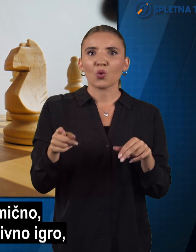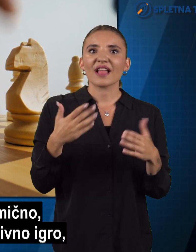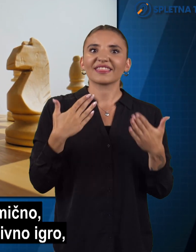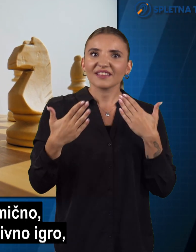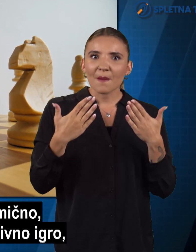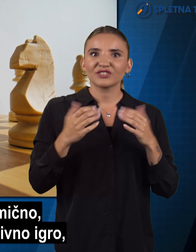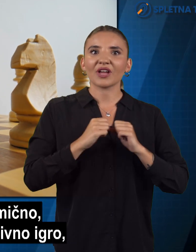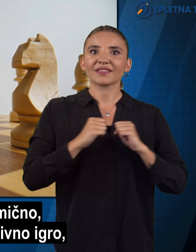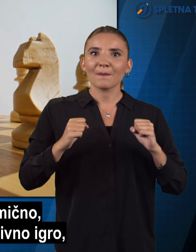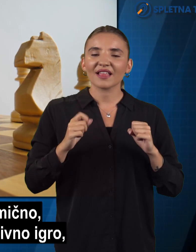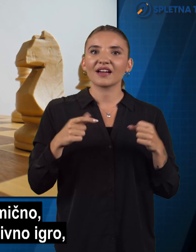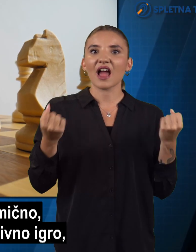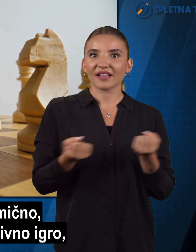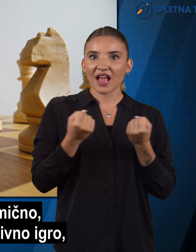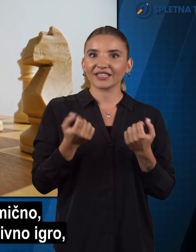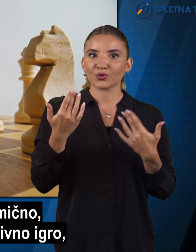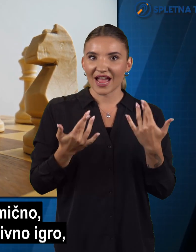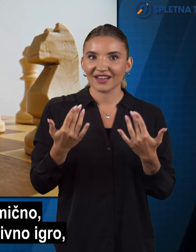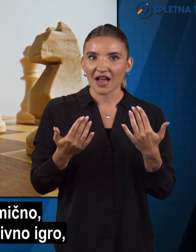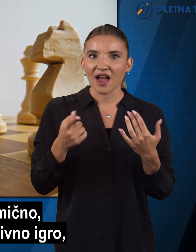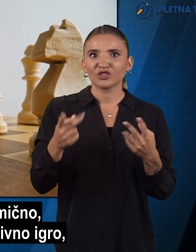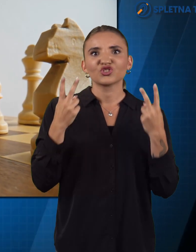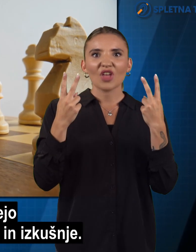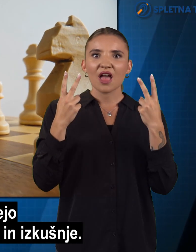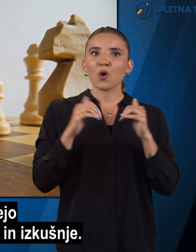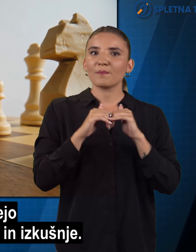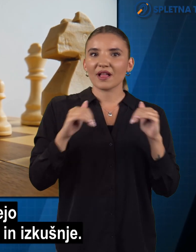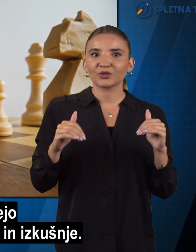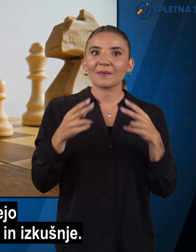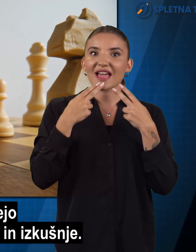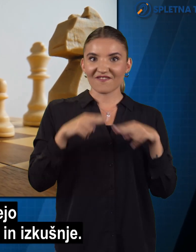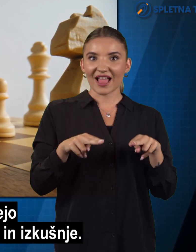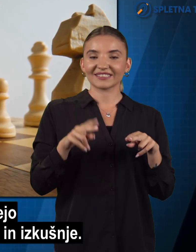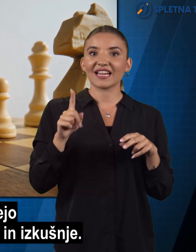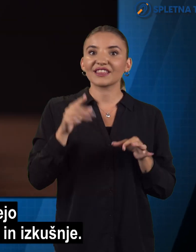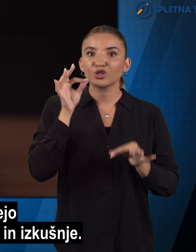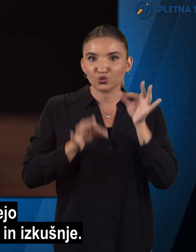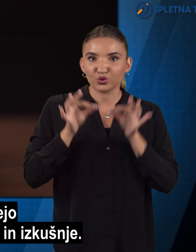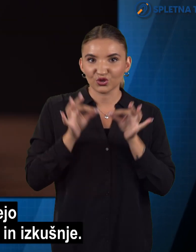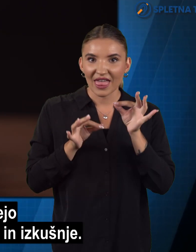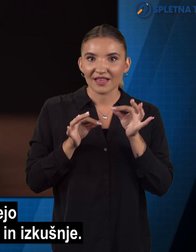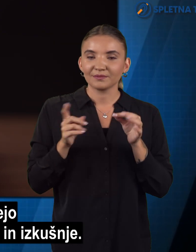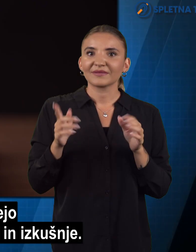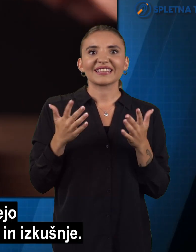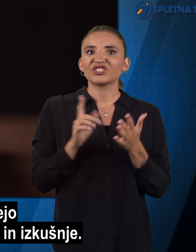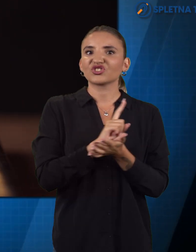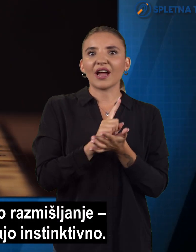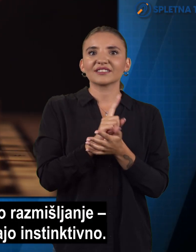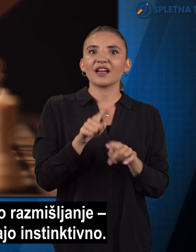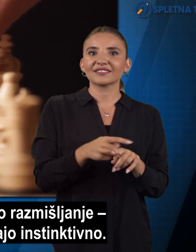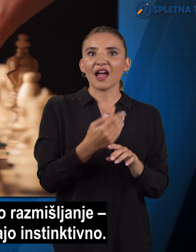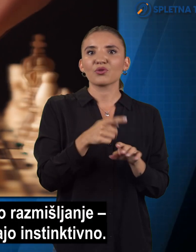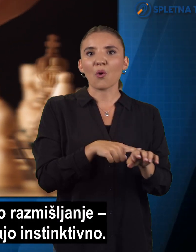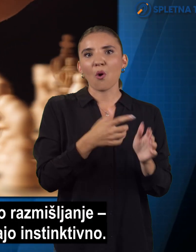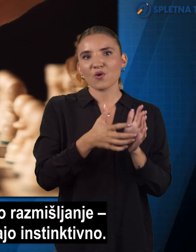Gre za dinamično, napeto in atraktivno igro, kjer štejejo predvsem refleksi in izkušnje. Ni časa